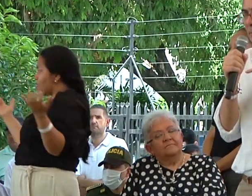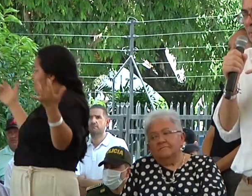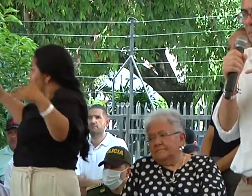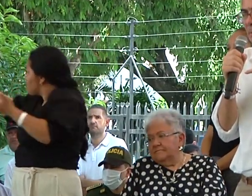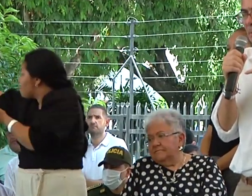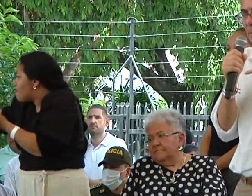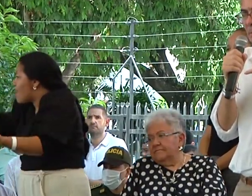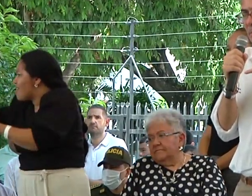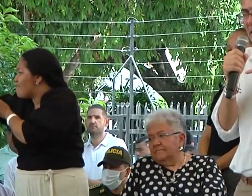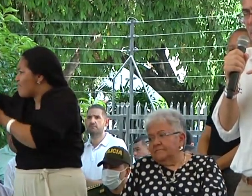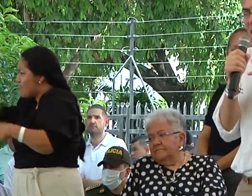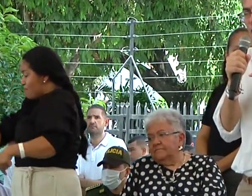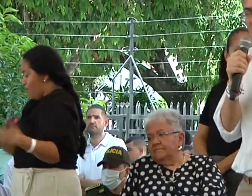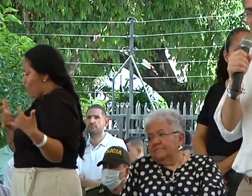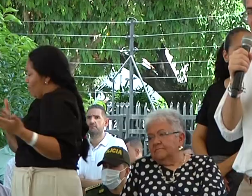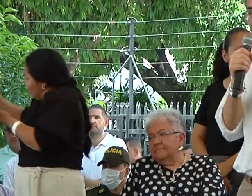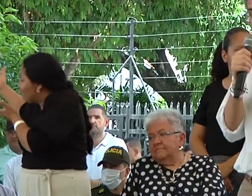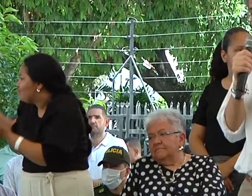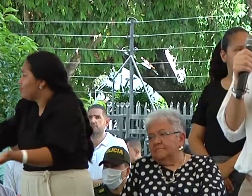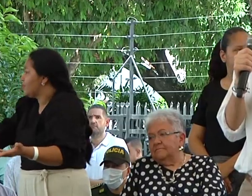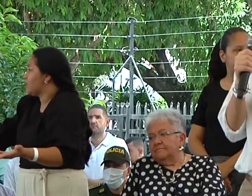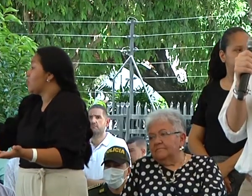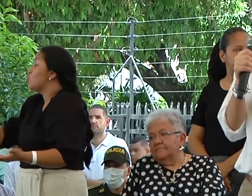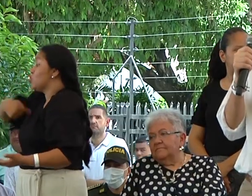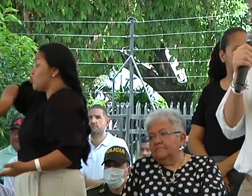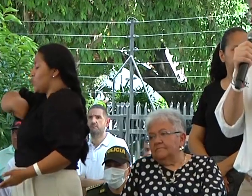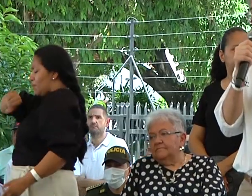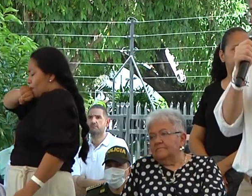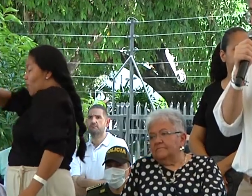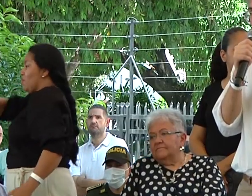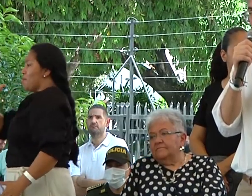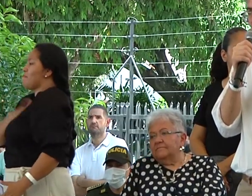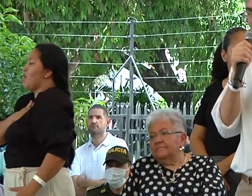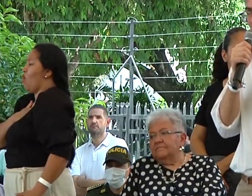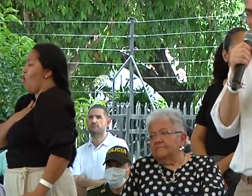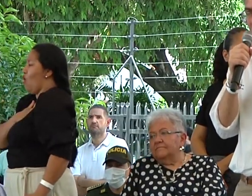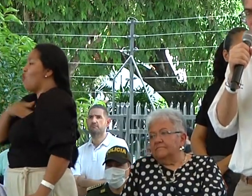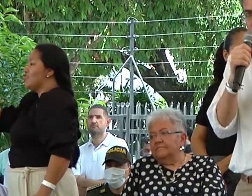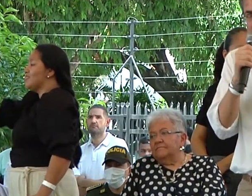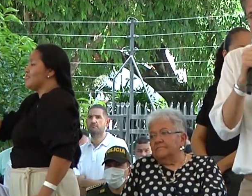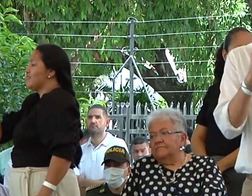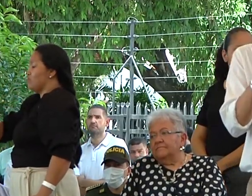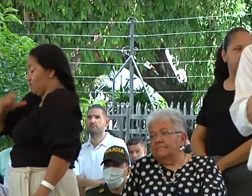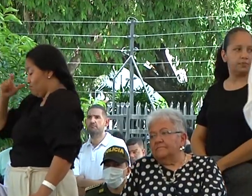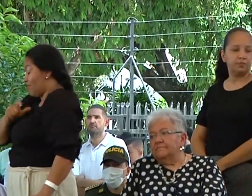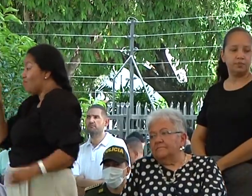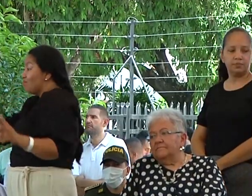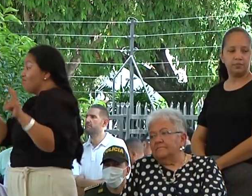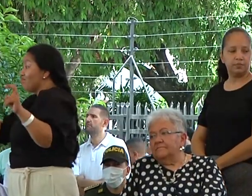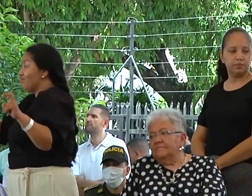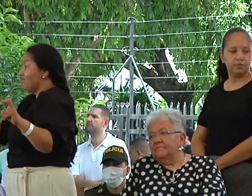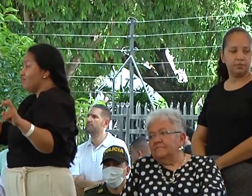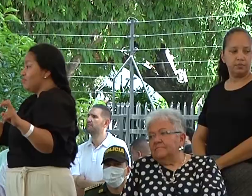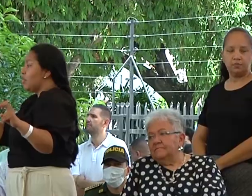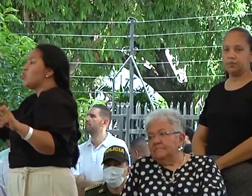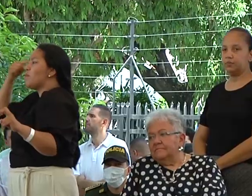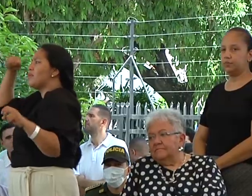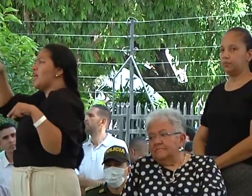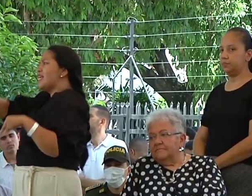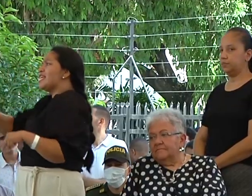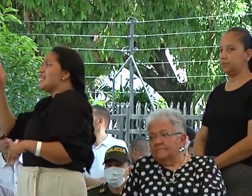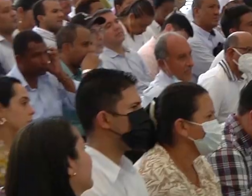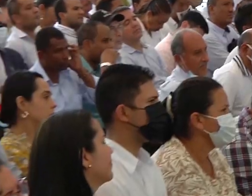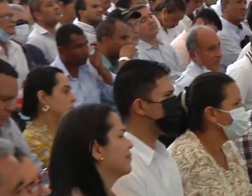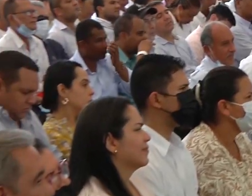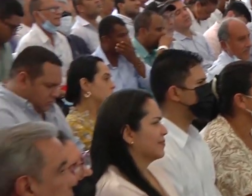región, tenemos que tomarnos en serio esa transición. Por eso me gusta concebir este departamento como eso, el centro